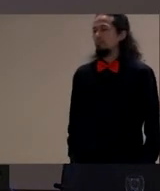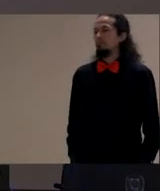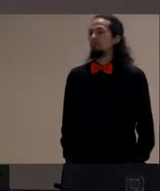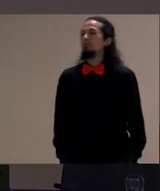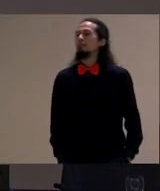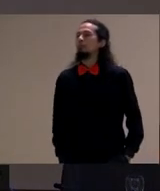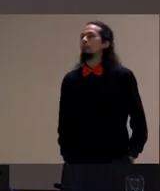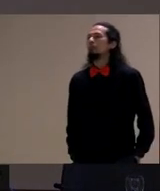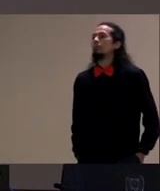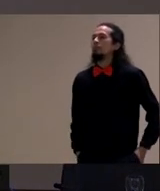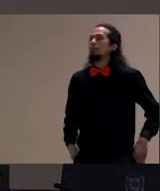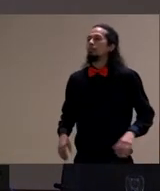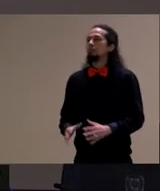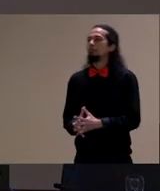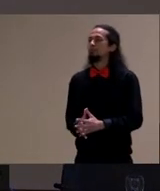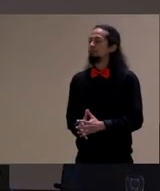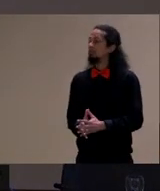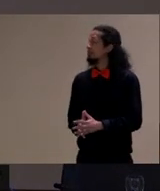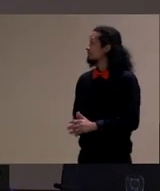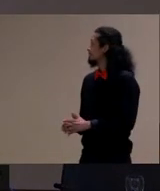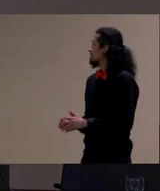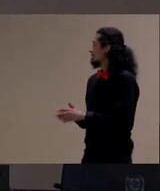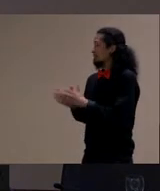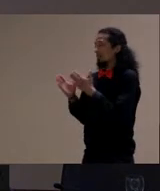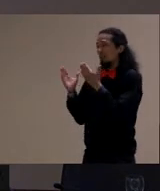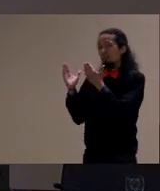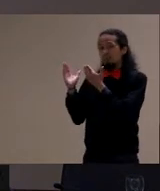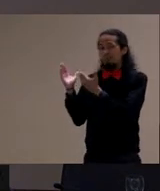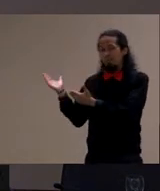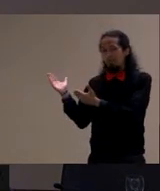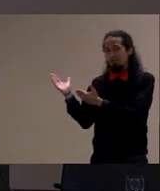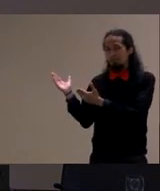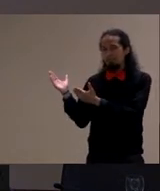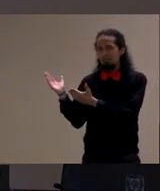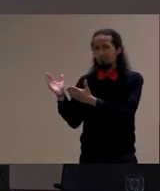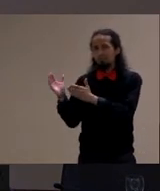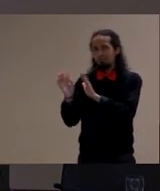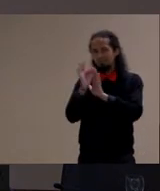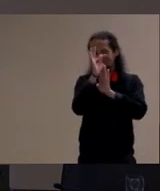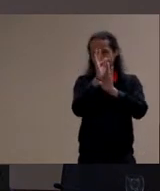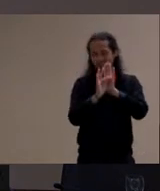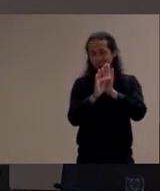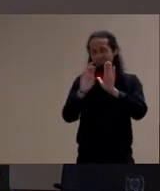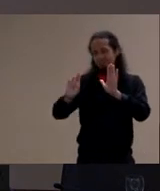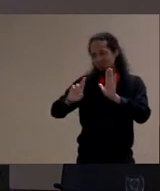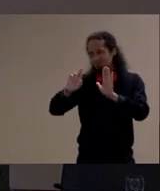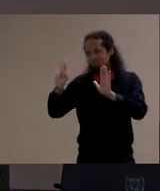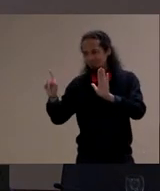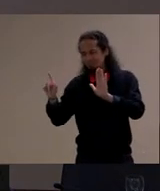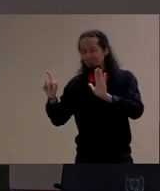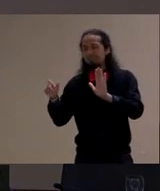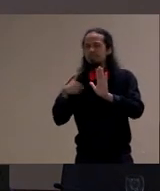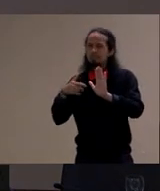Oi e essa diferença na redação que eu trouxe né que eu tentei mostrar nesse recorte